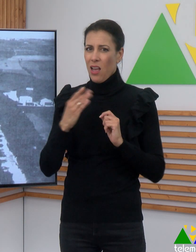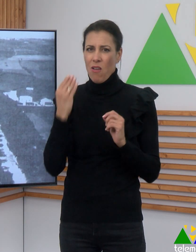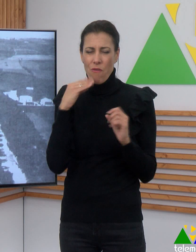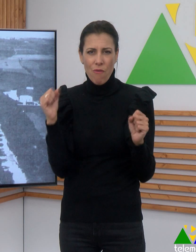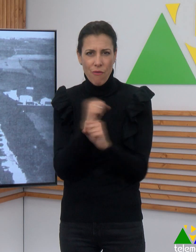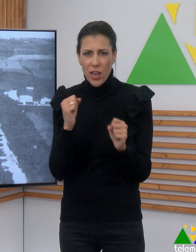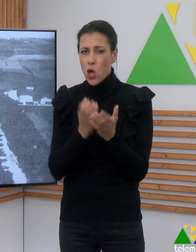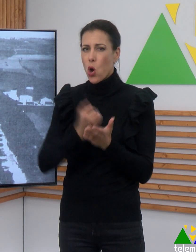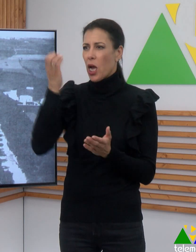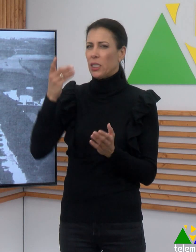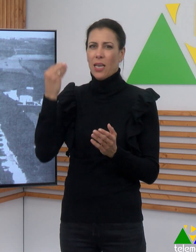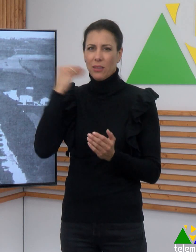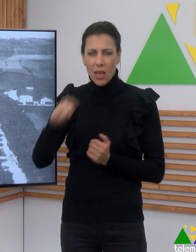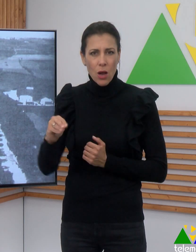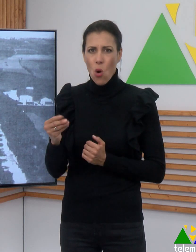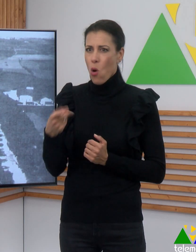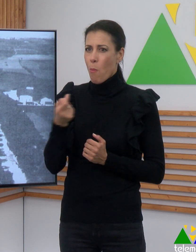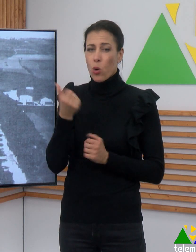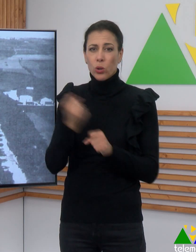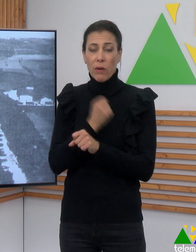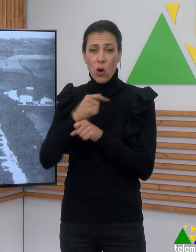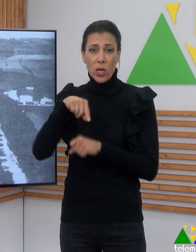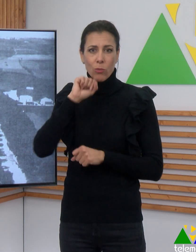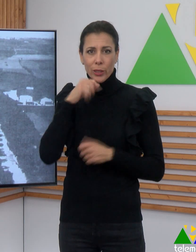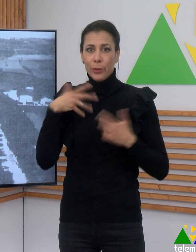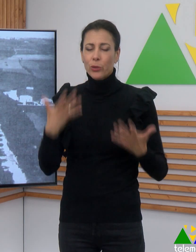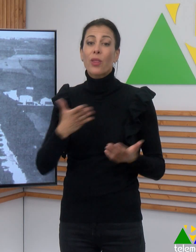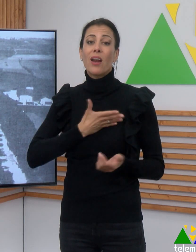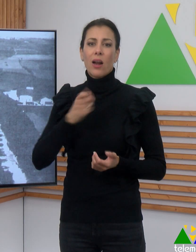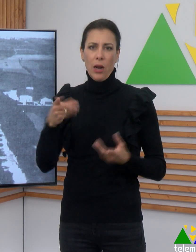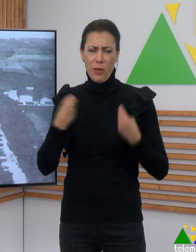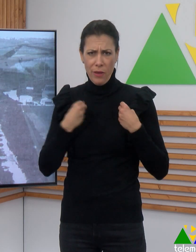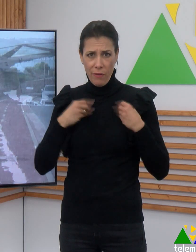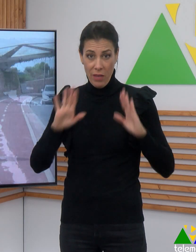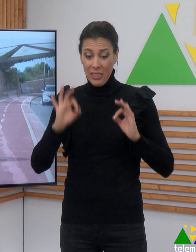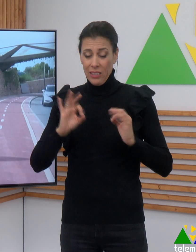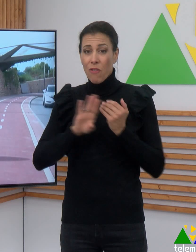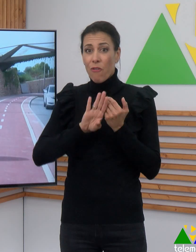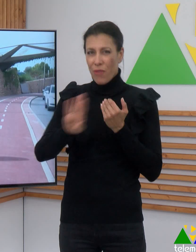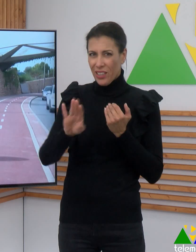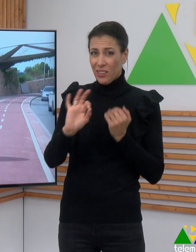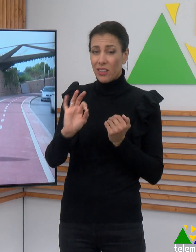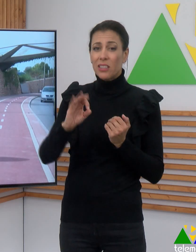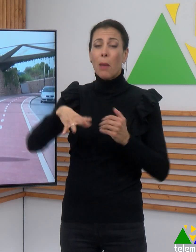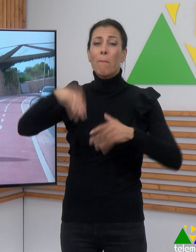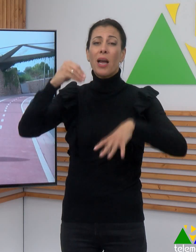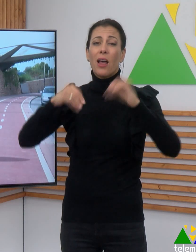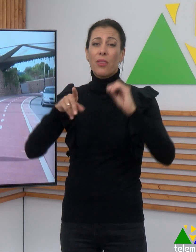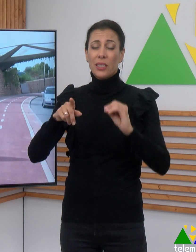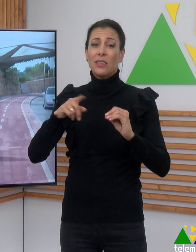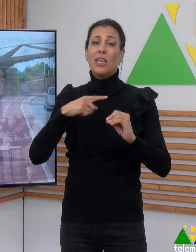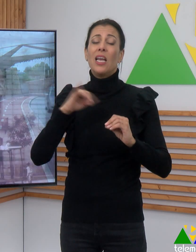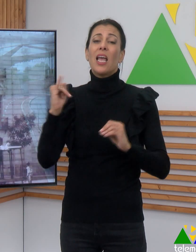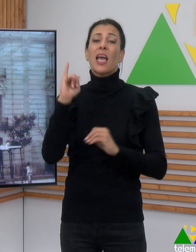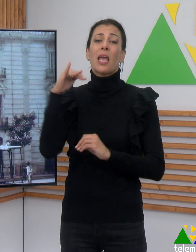hiela y muy poco trabajo en Motril. Y el alcalde, que vivía precisamente enfrente, en los palacetes de los Jiménez Caballeros,